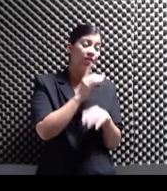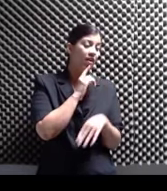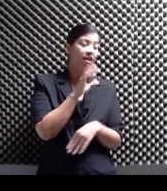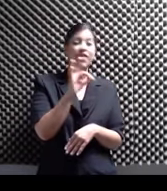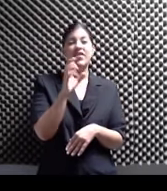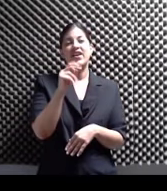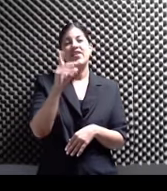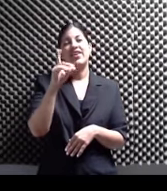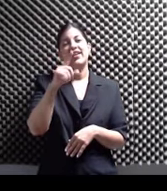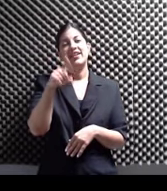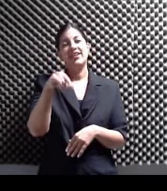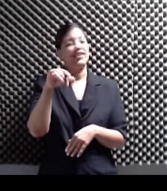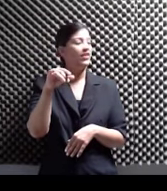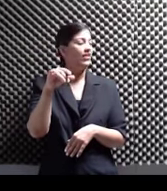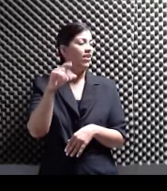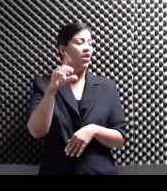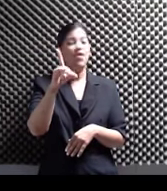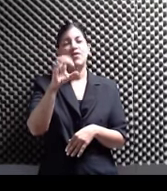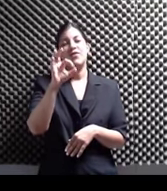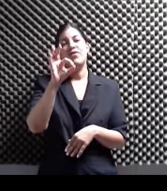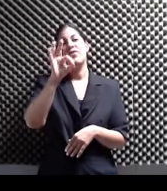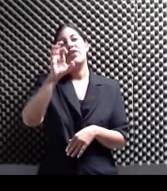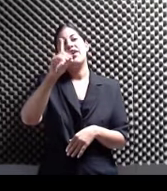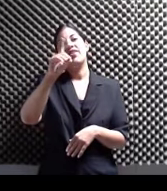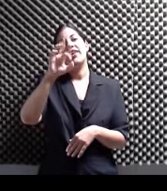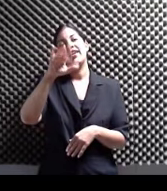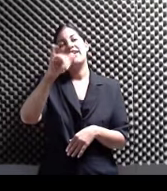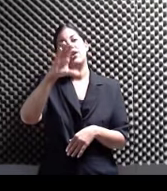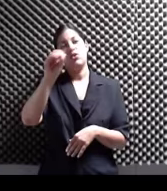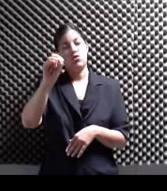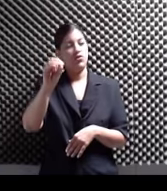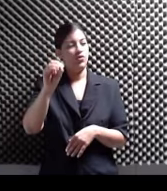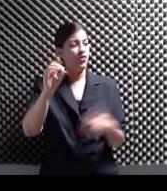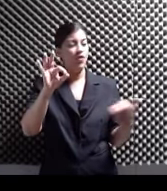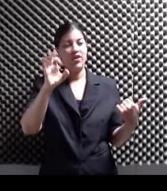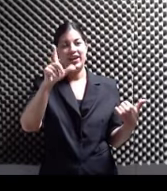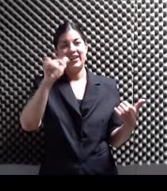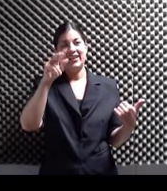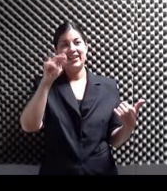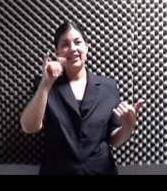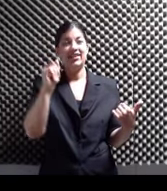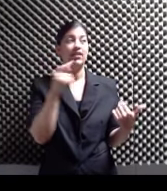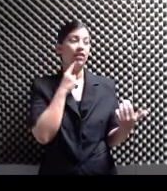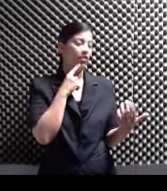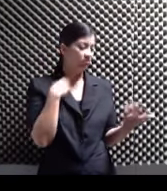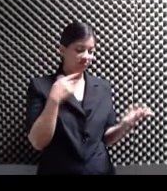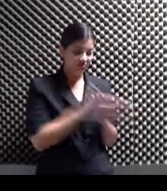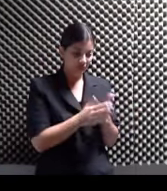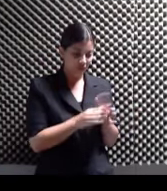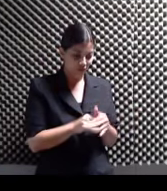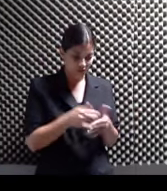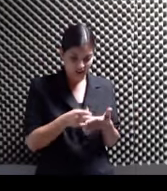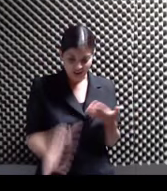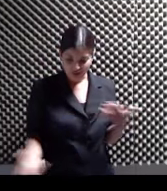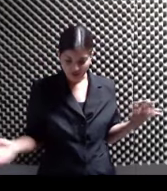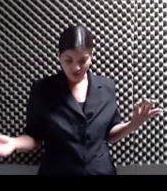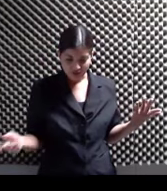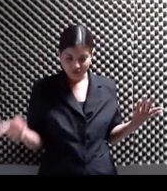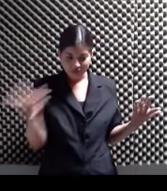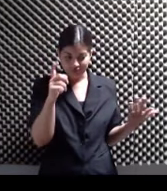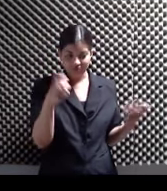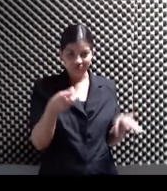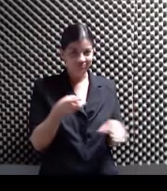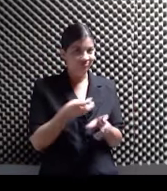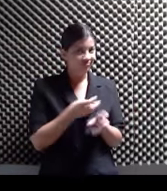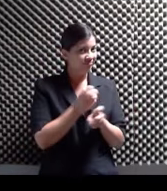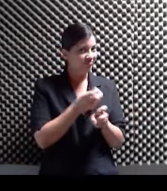se me cayó el libro. Entonces, eso fue en Fellini, dijo, Fellini se molestó que es por los derechos reservados.